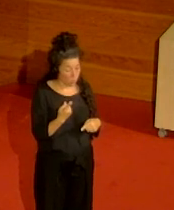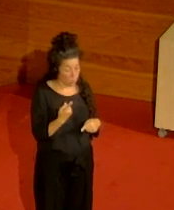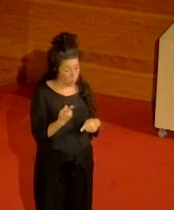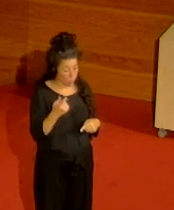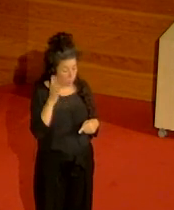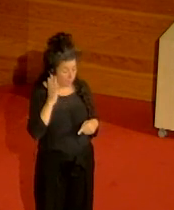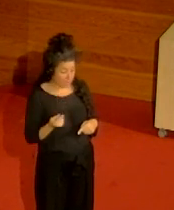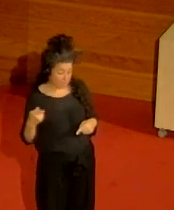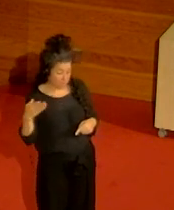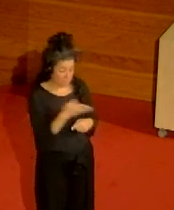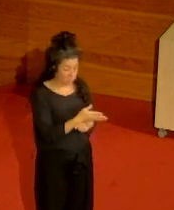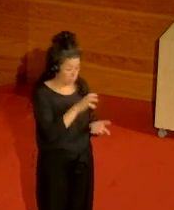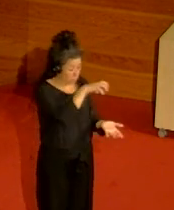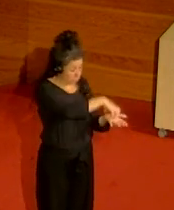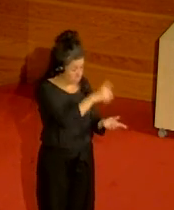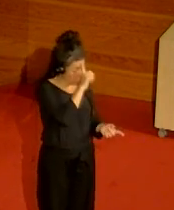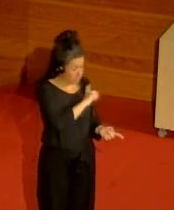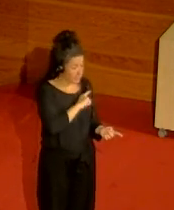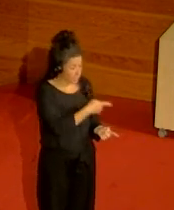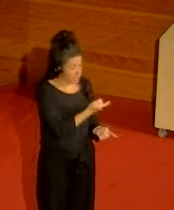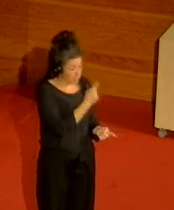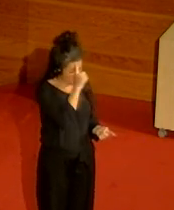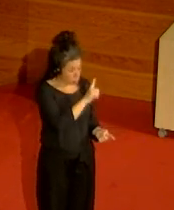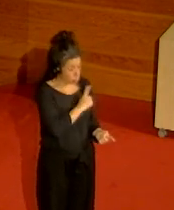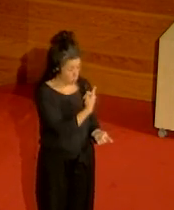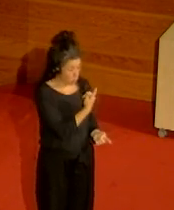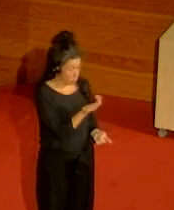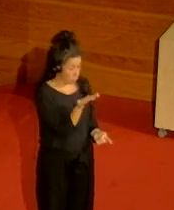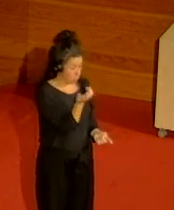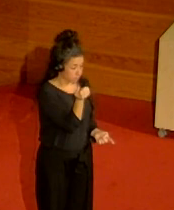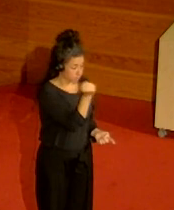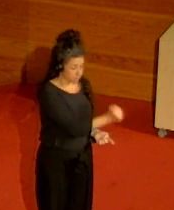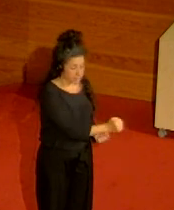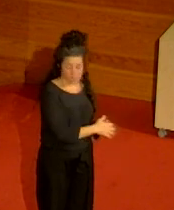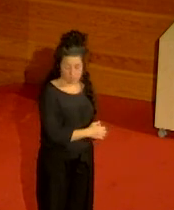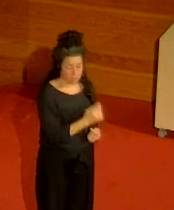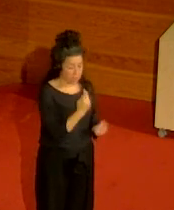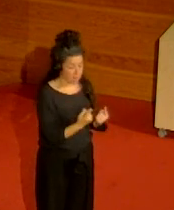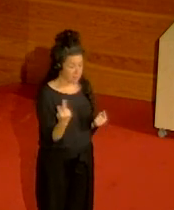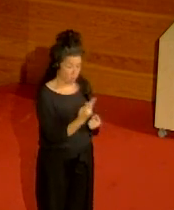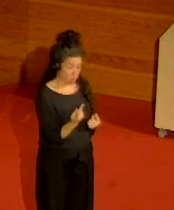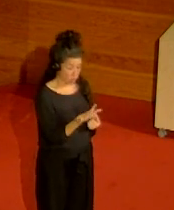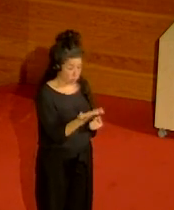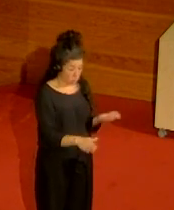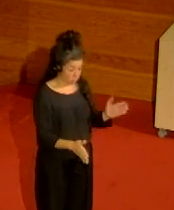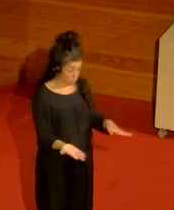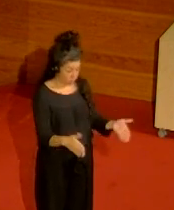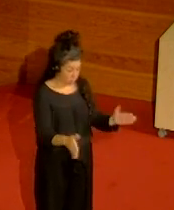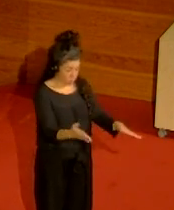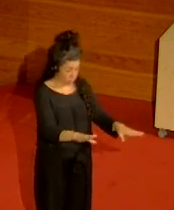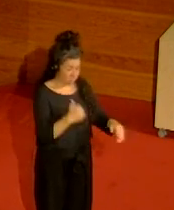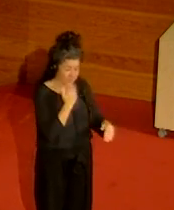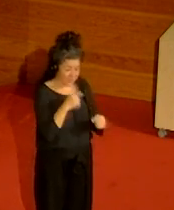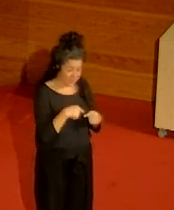un soldado y Lamentablemente pues este tipo de episodios en el que mueren gente de los dos lados se están dando casi